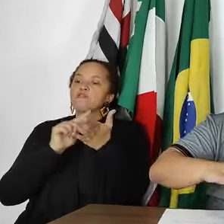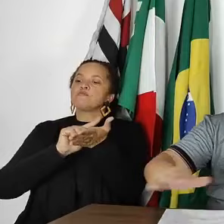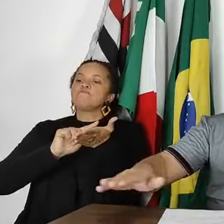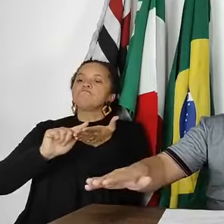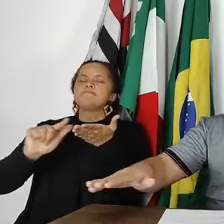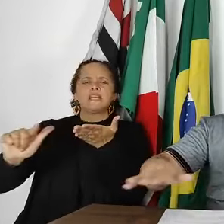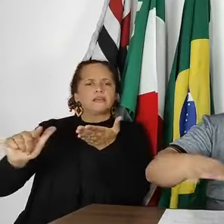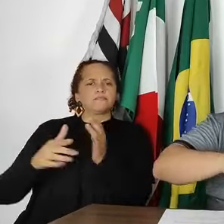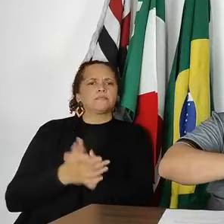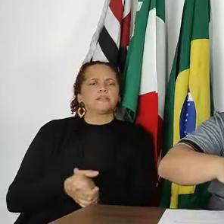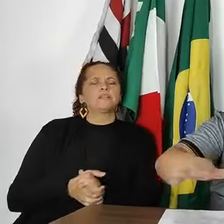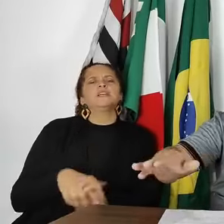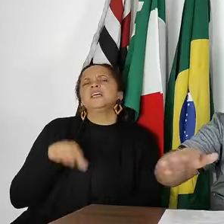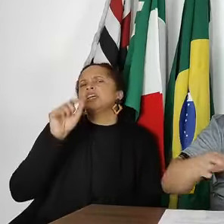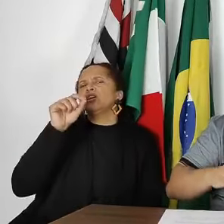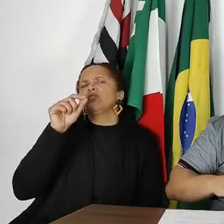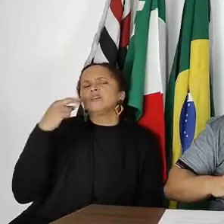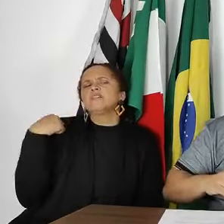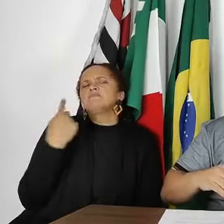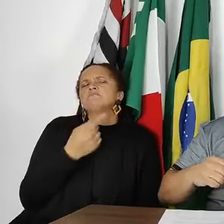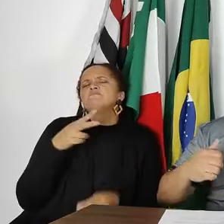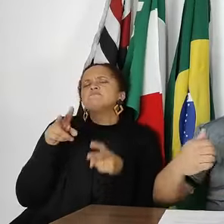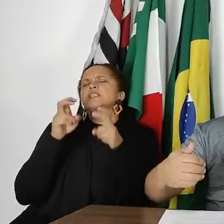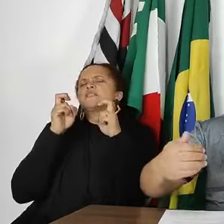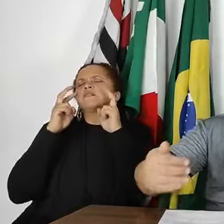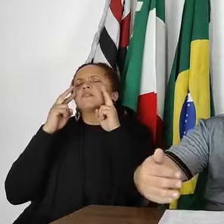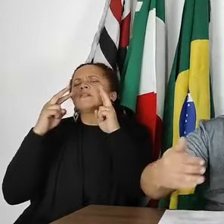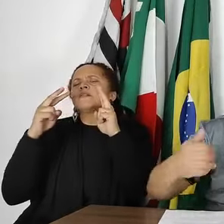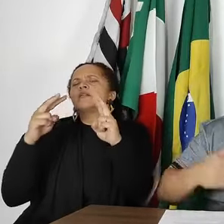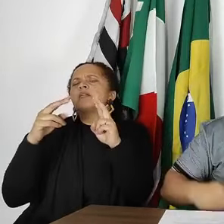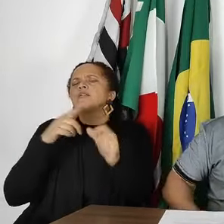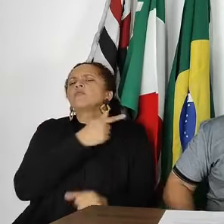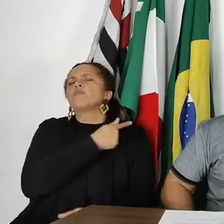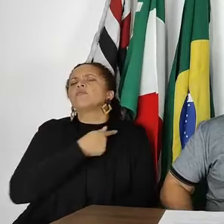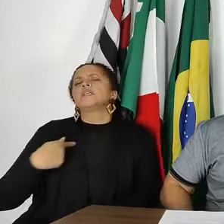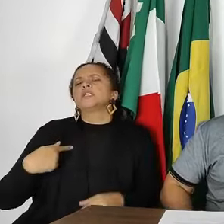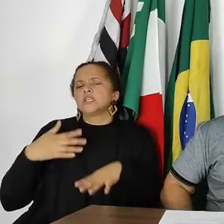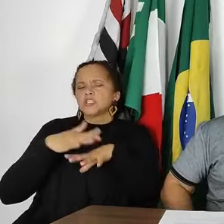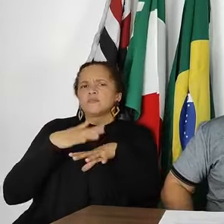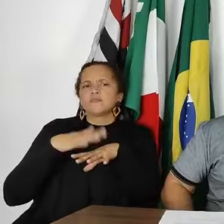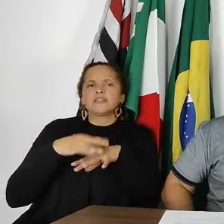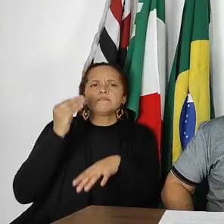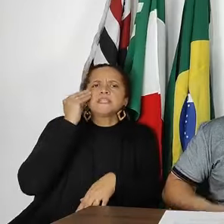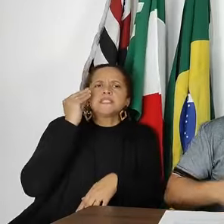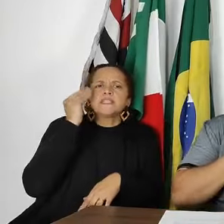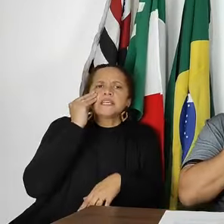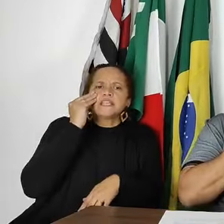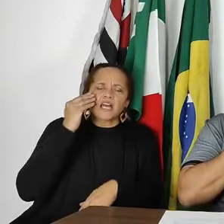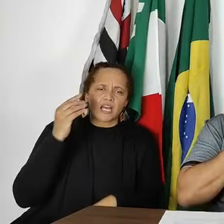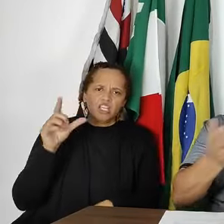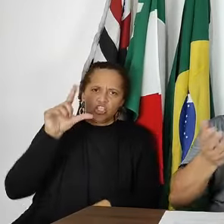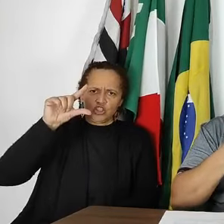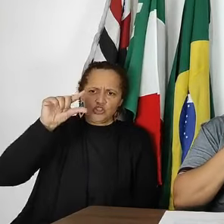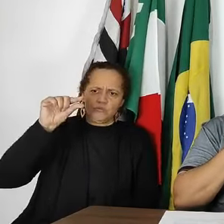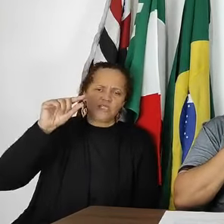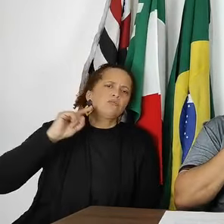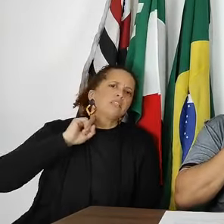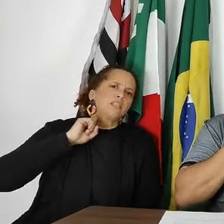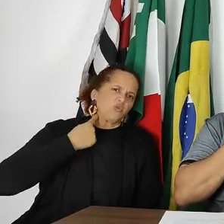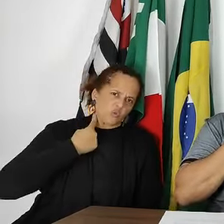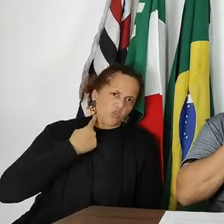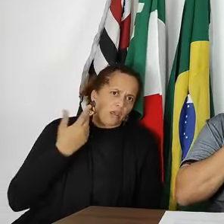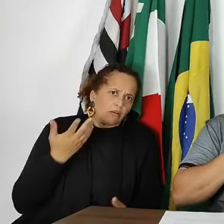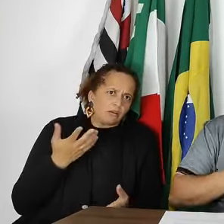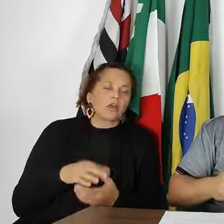que os governantes fizeram para tentar despoluir o Rio Pinheiros,